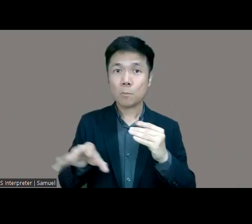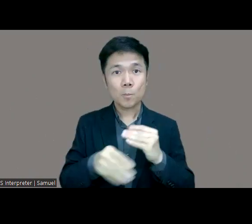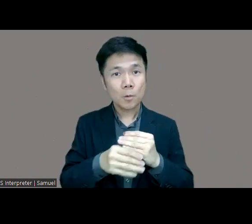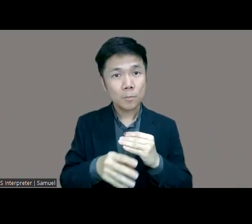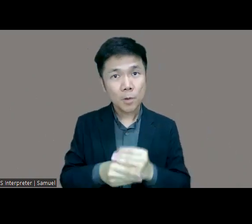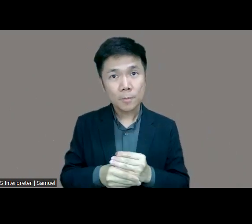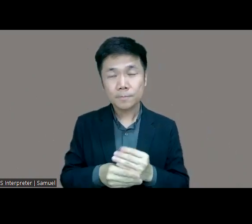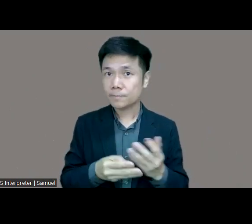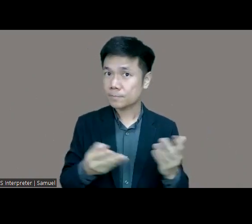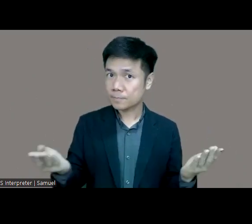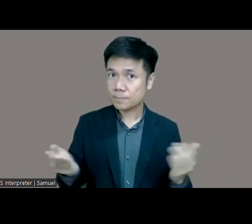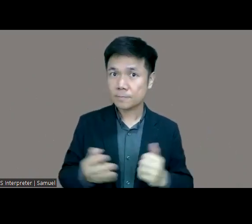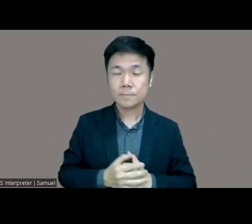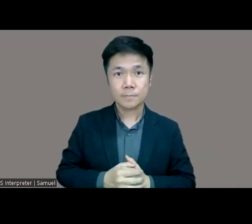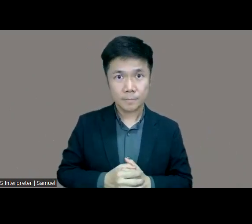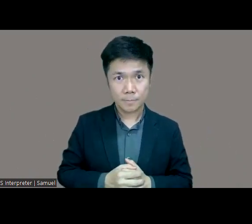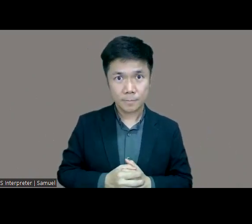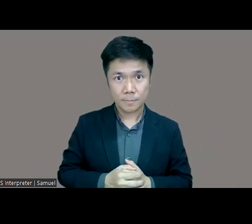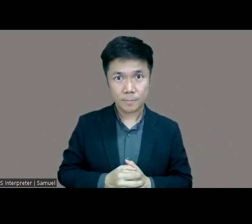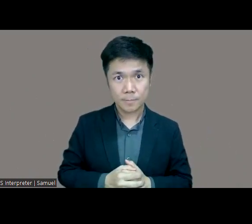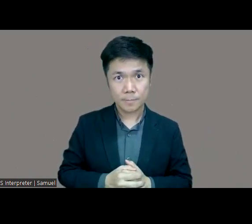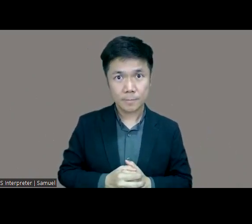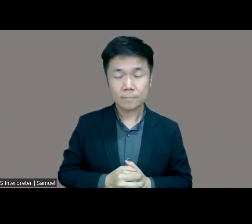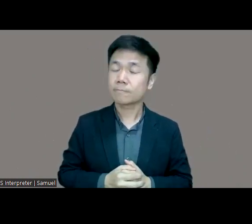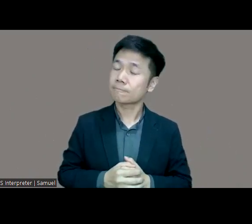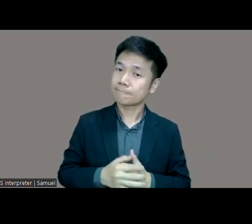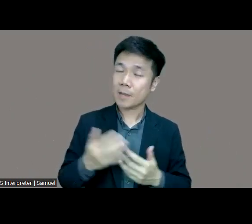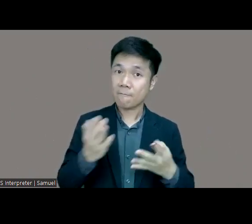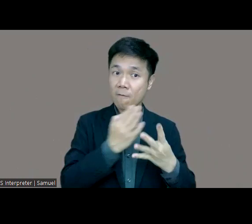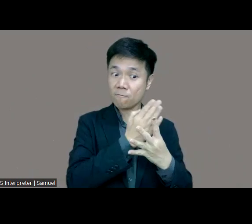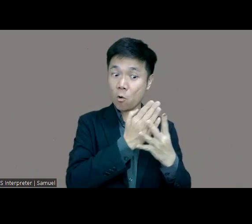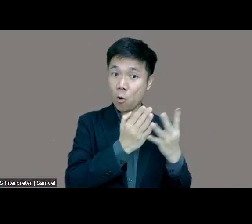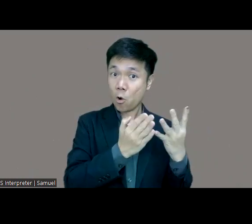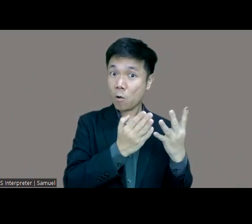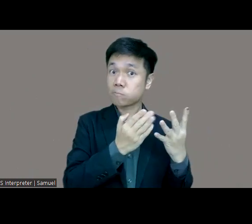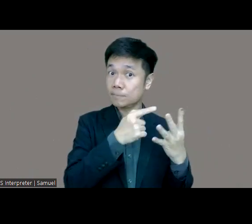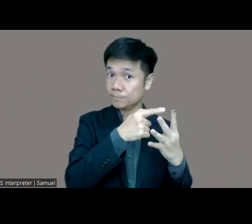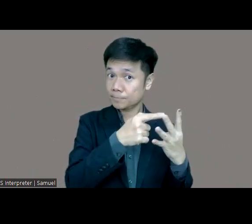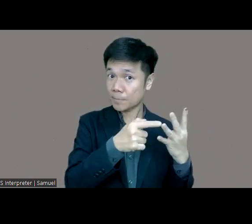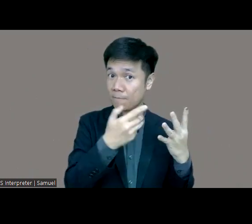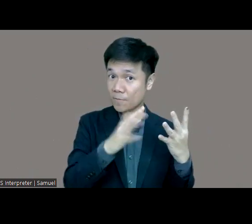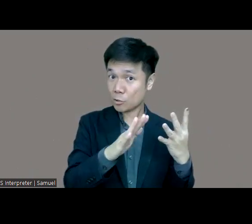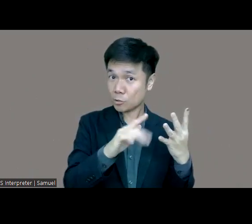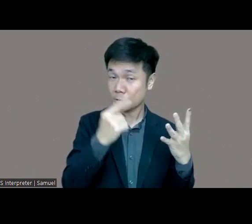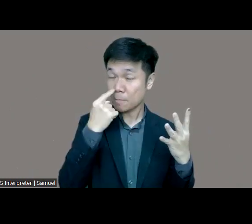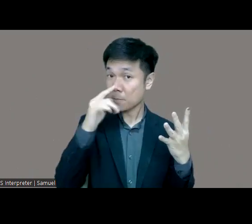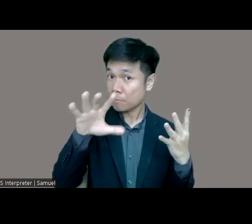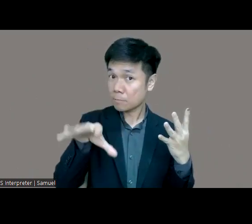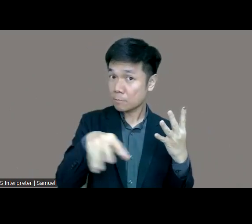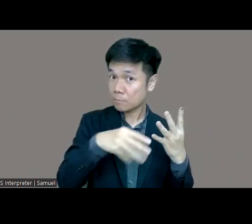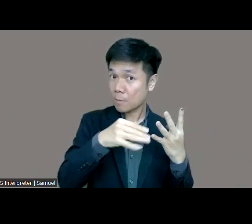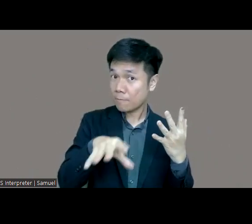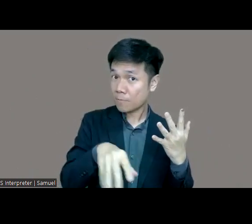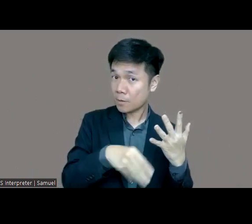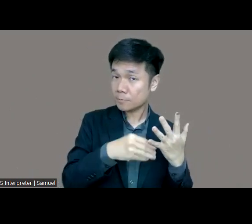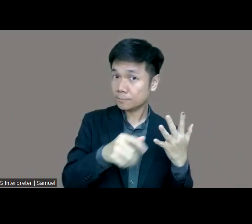sur l'appel, si quelqu'un peut ou veut ajouter un autre point qui n'est pas inclus, quatre domaines